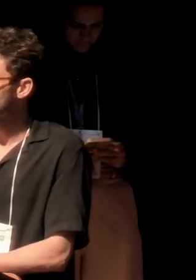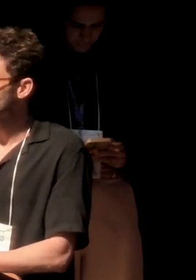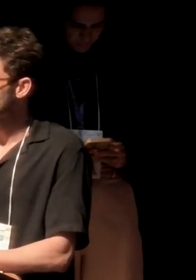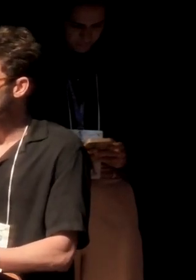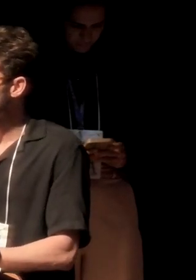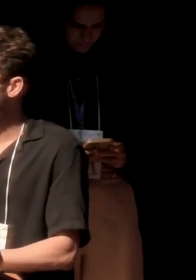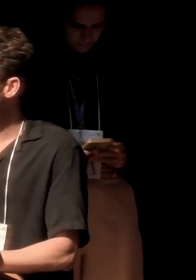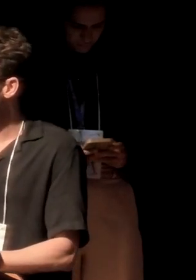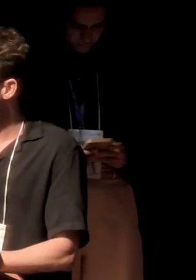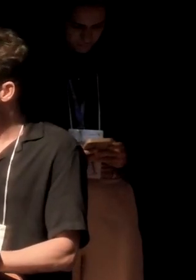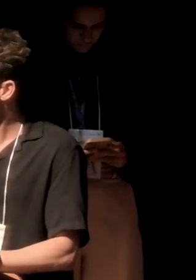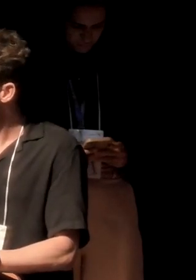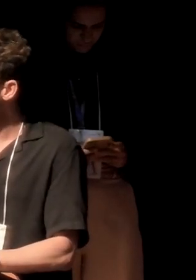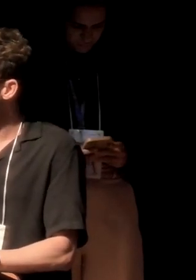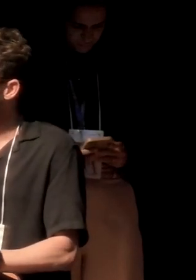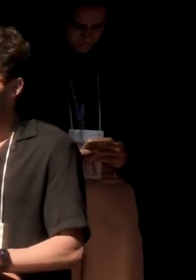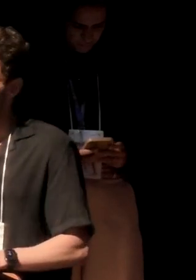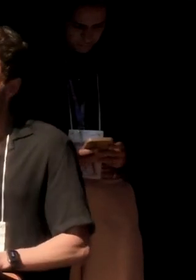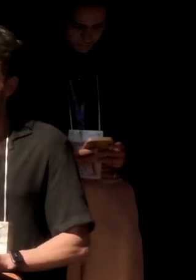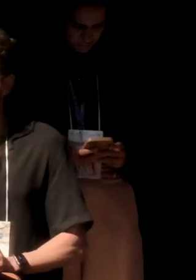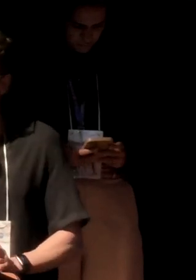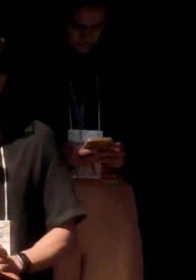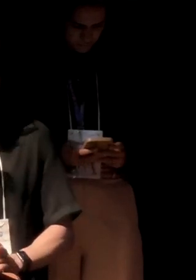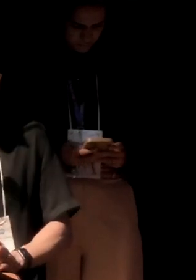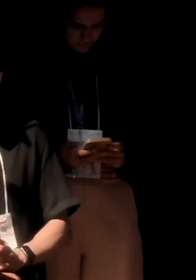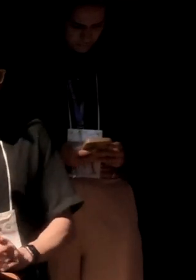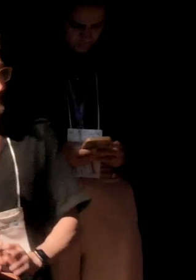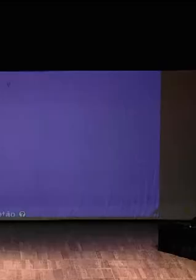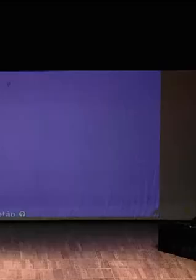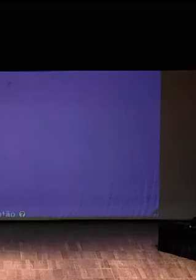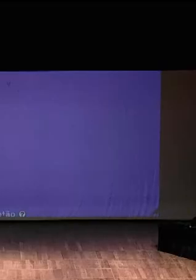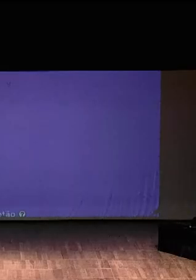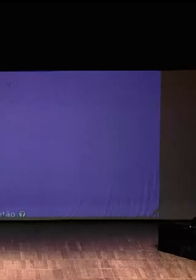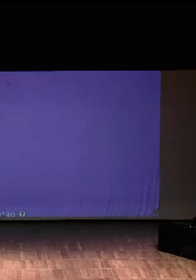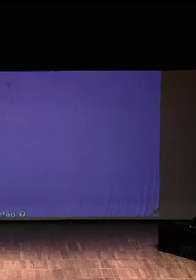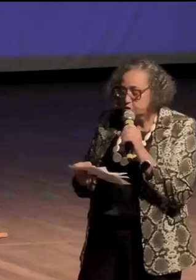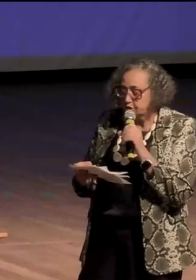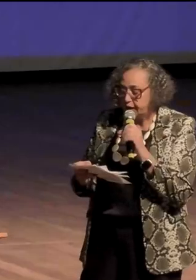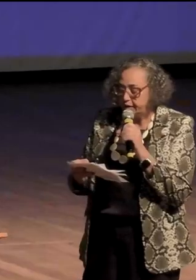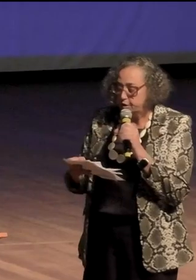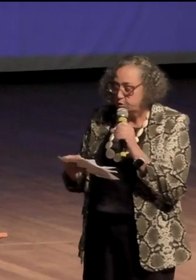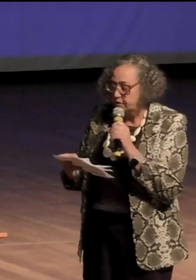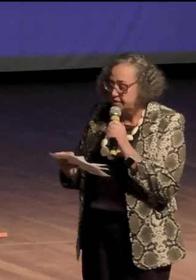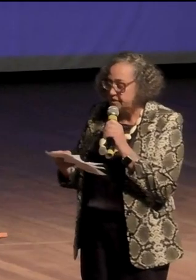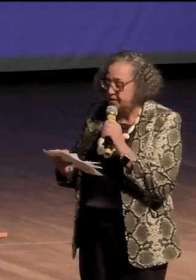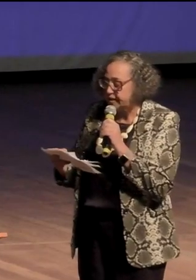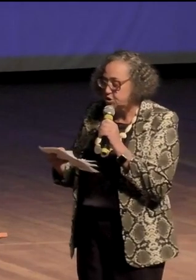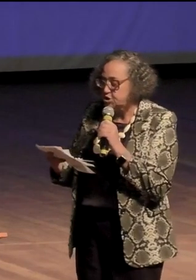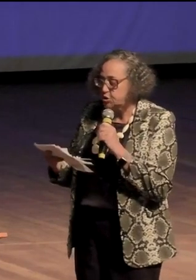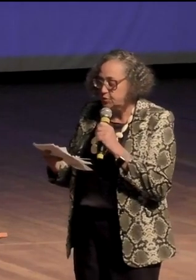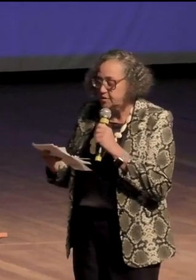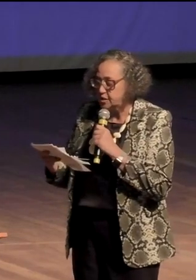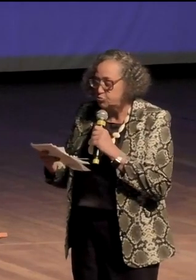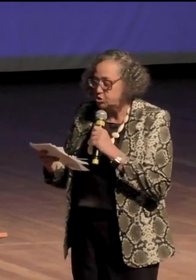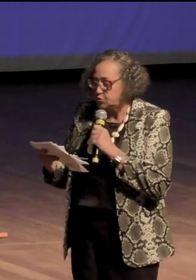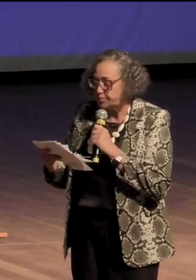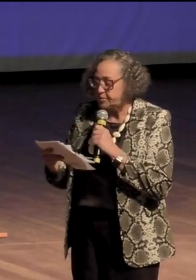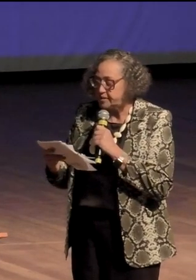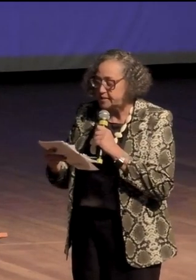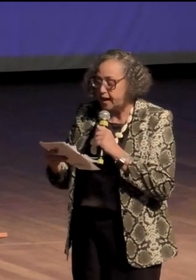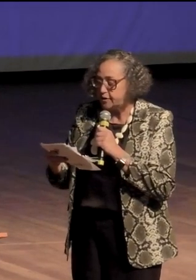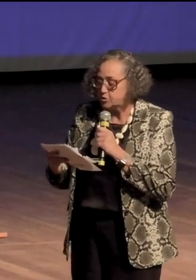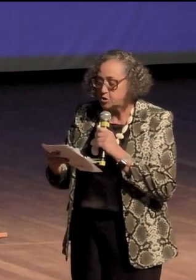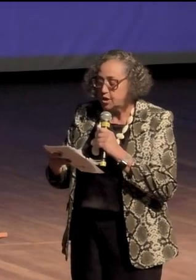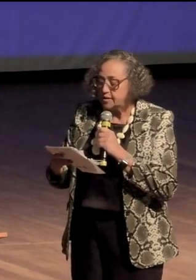que é para nutricionistas poder apoiar o desenvolvimento do cardápio laudos do estreia com necessidade de inclusão de